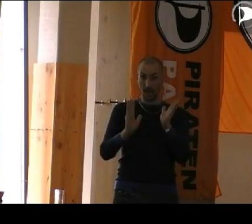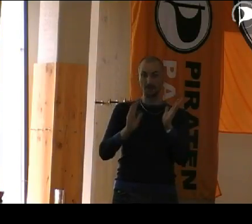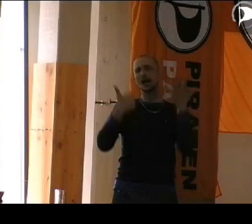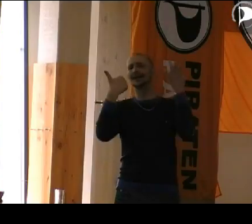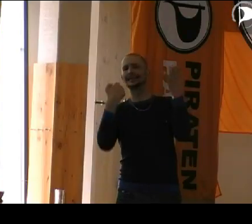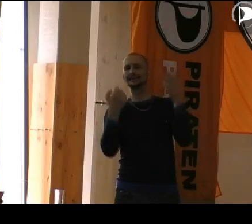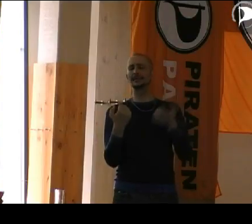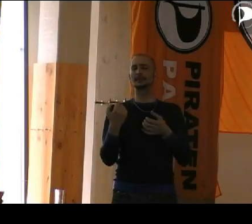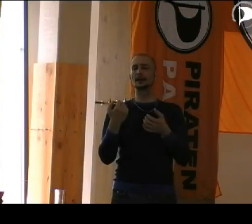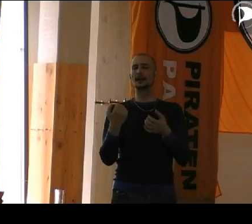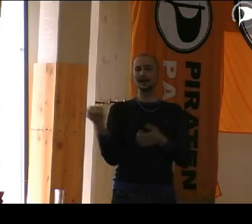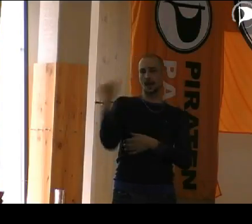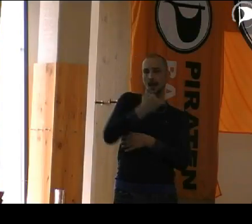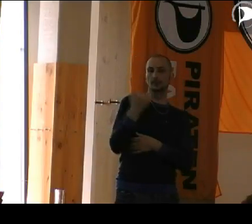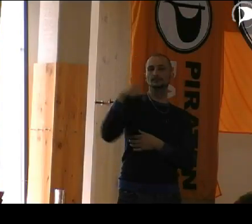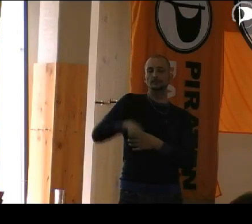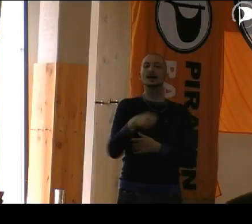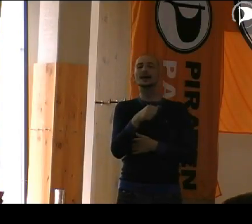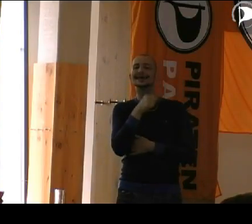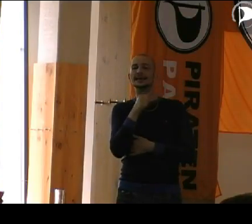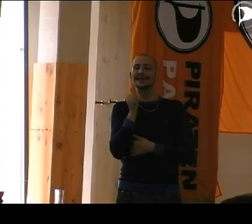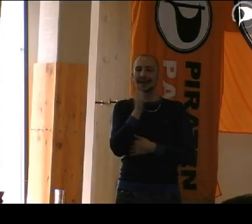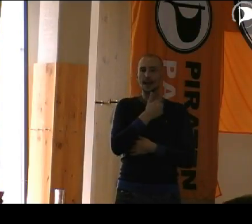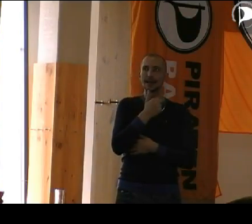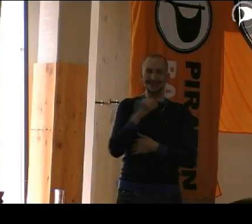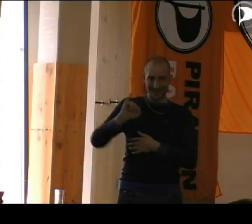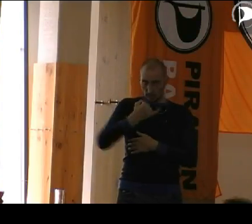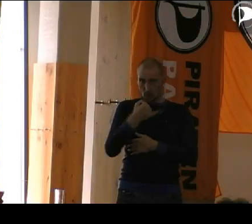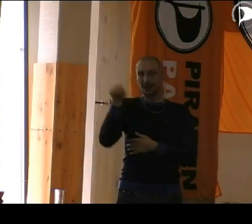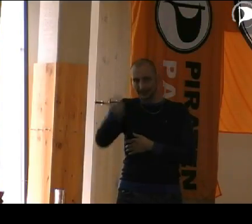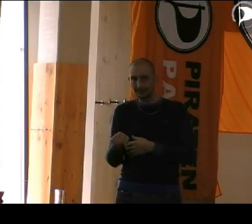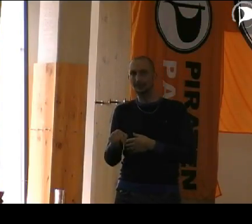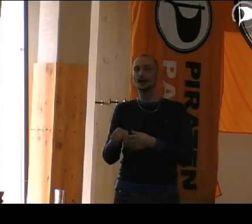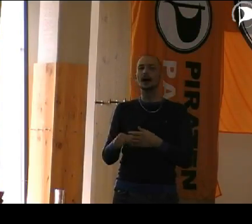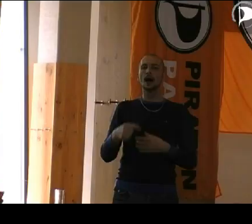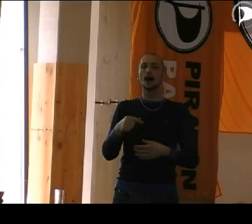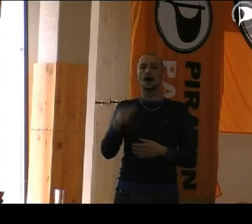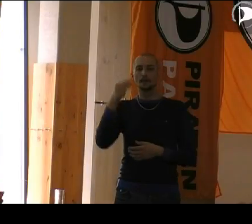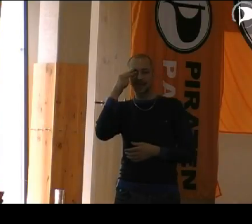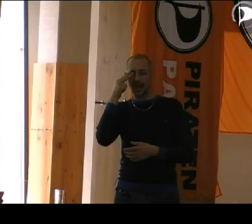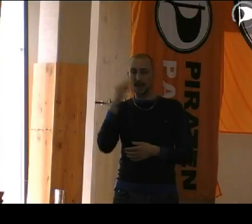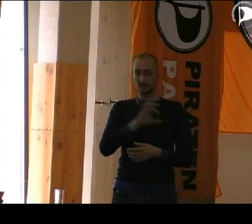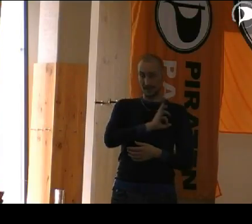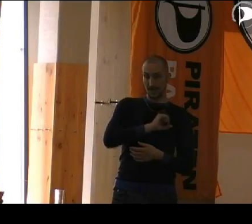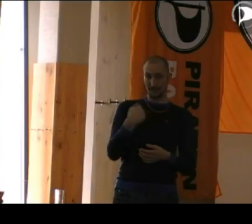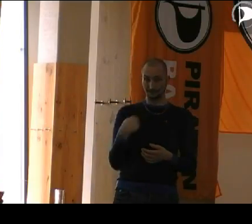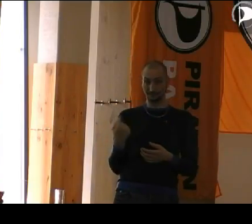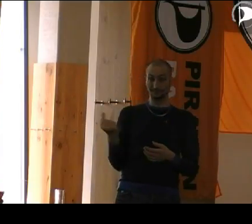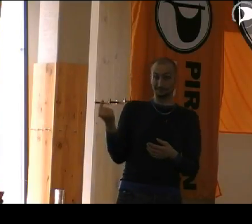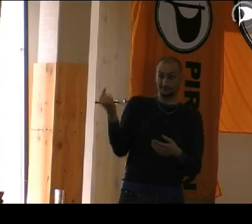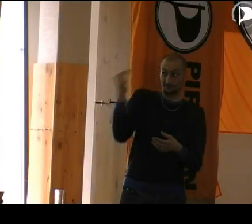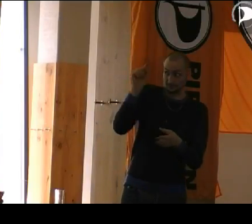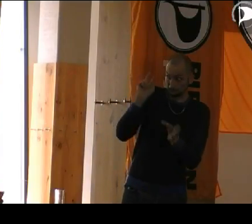gestoßen und habe ihm sprechen das ist aber abnehmen eingestellt haben